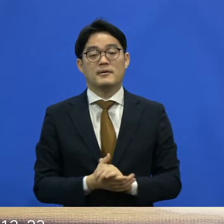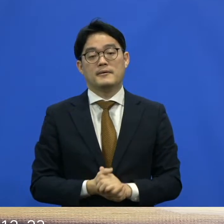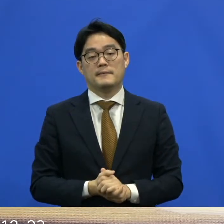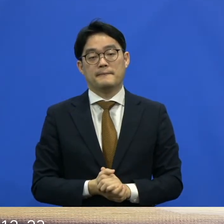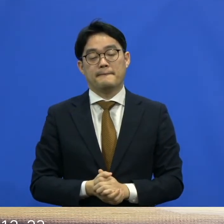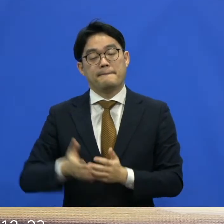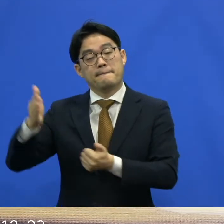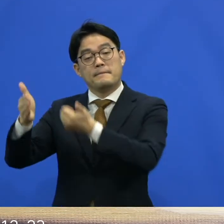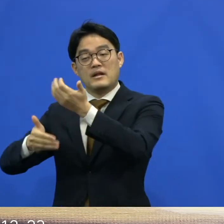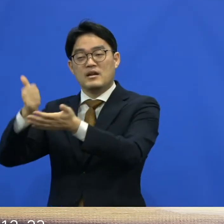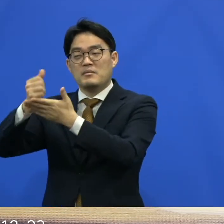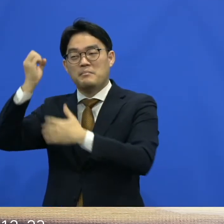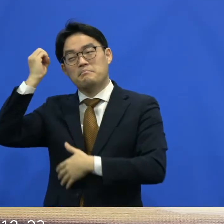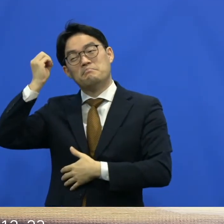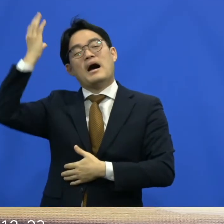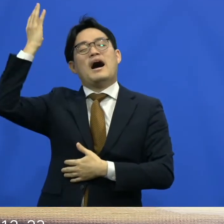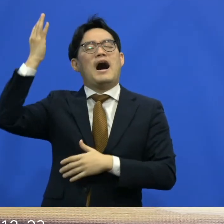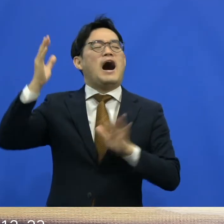하나님이 아니세요.